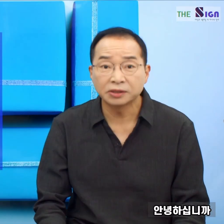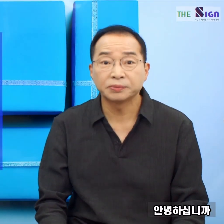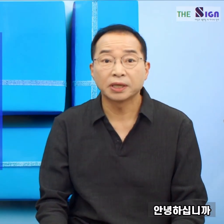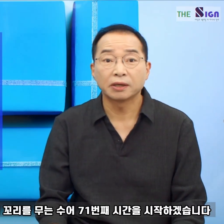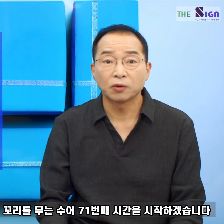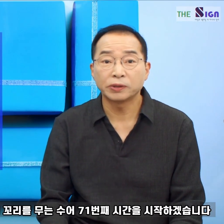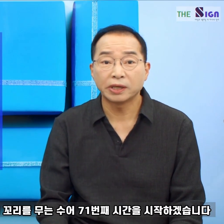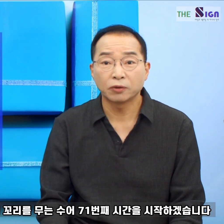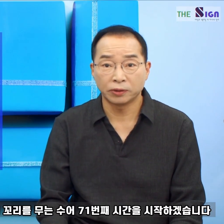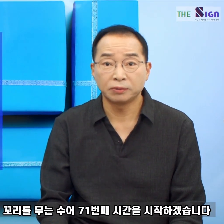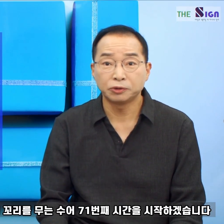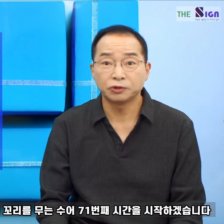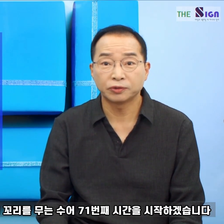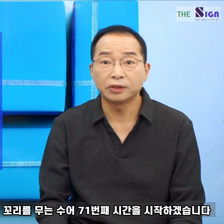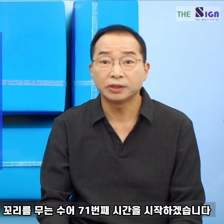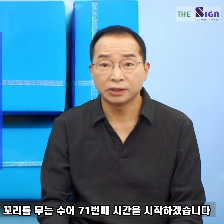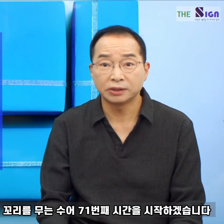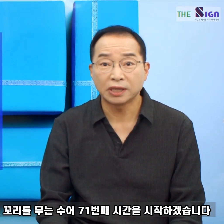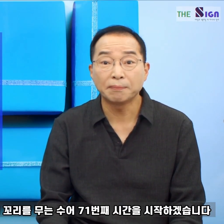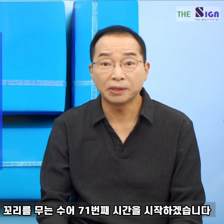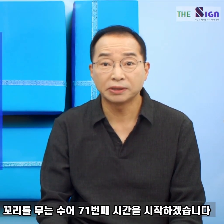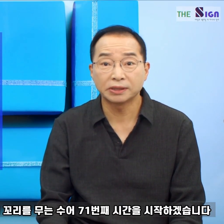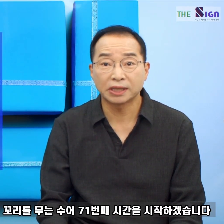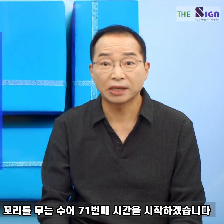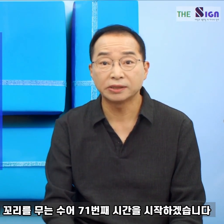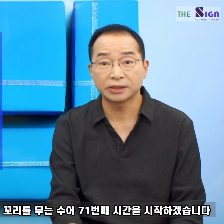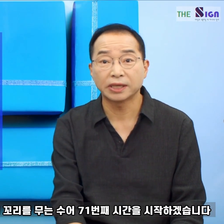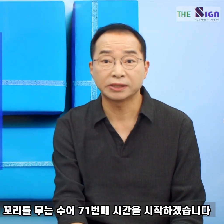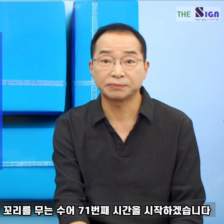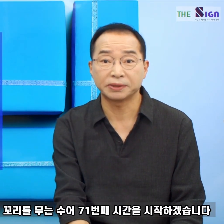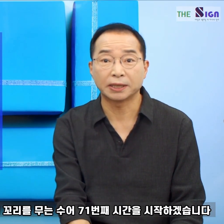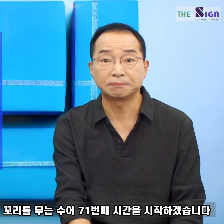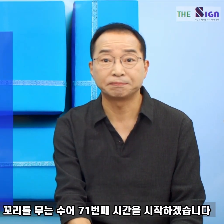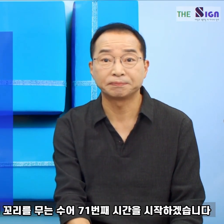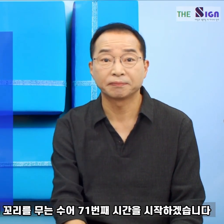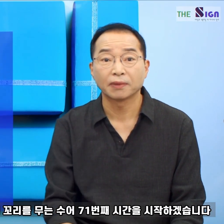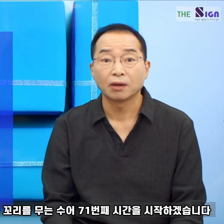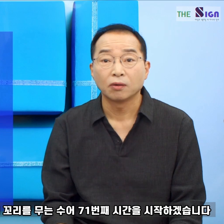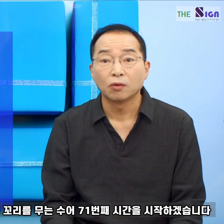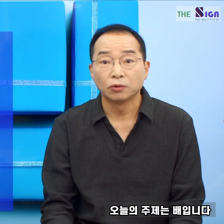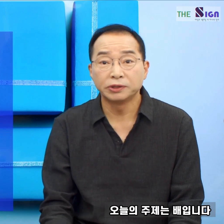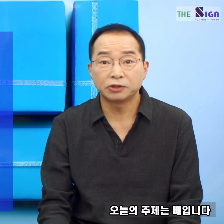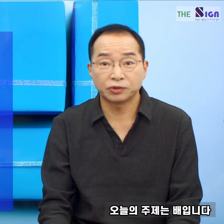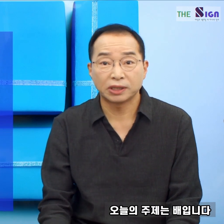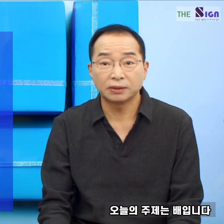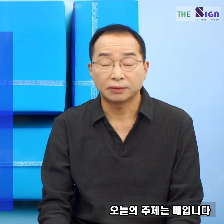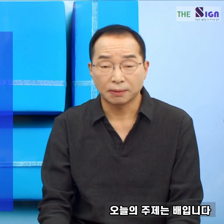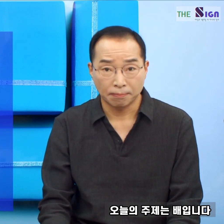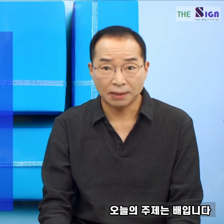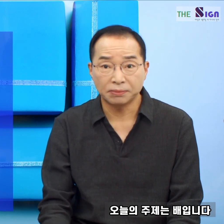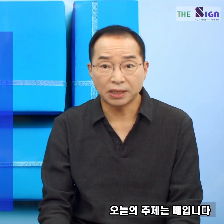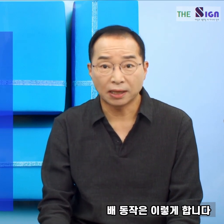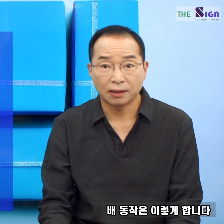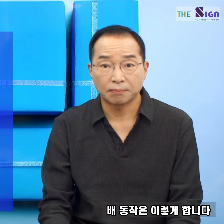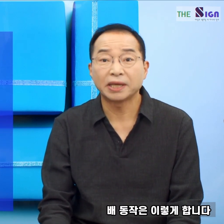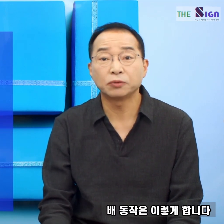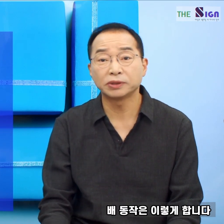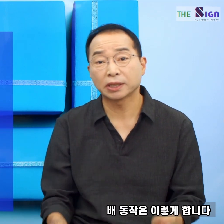안녕하십니까. 꼬리에 꼬리를 무는 수업 71번째 시간을 시작하겠습니다. 오늘의 주제는 배입니다. 배 동작은